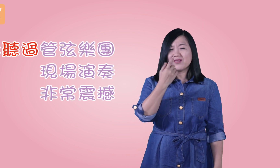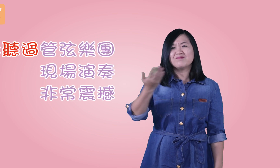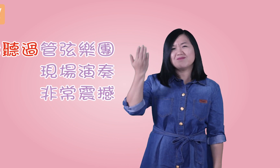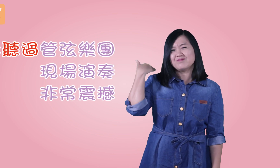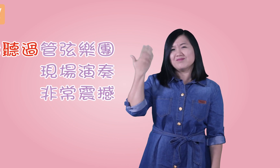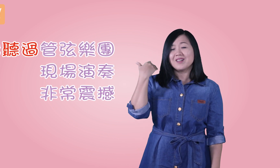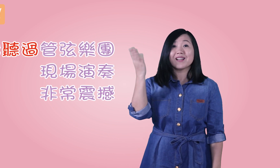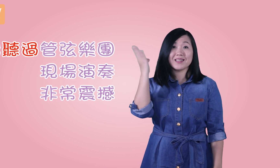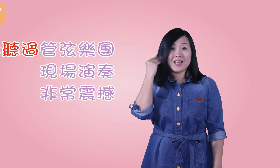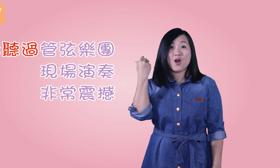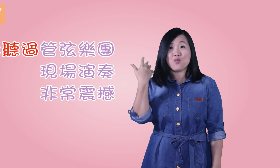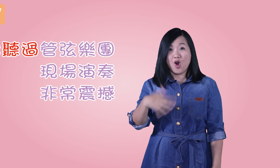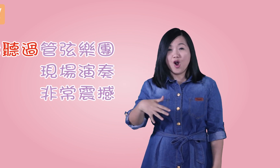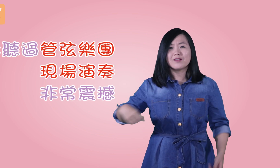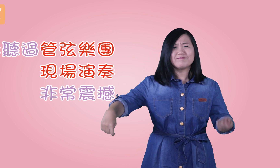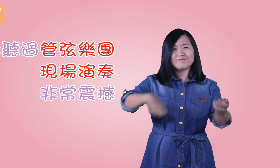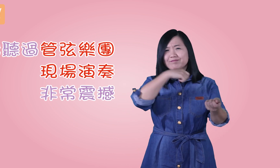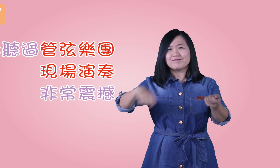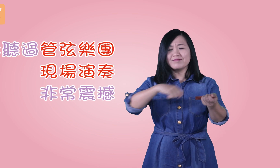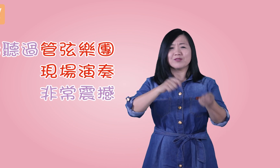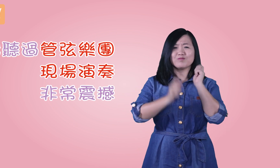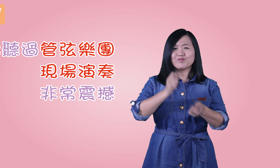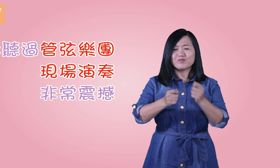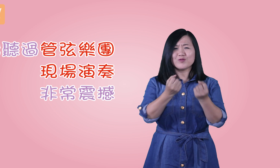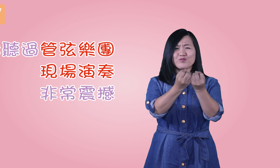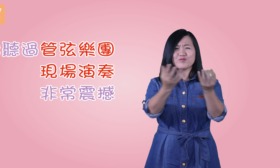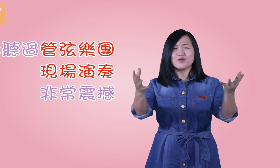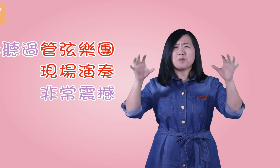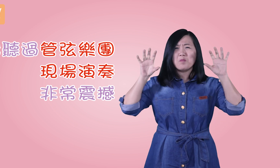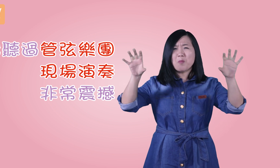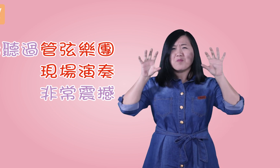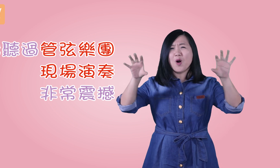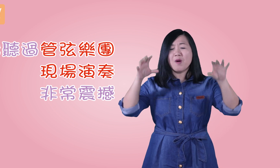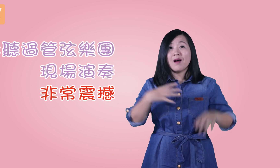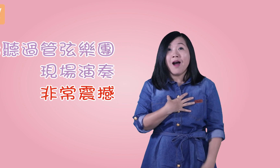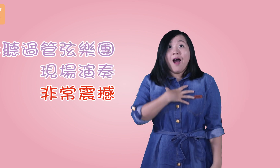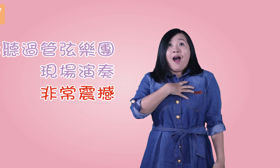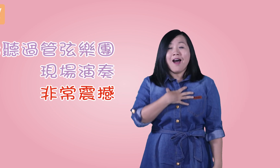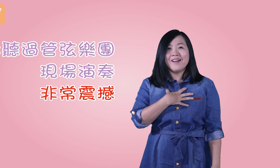我听过管弦乐团现场演奏，非常震